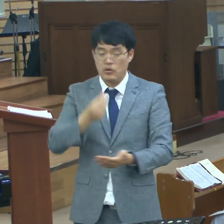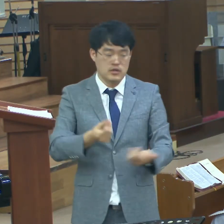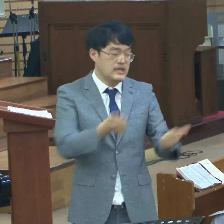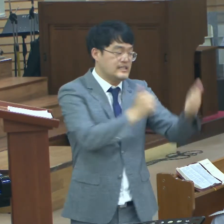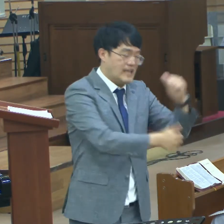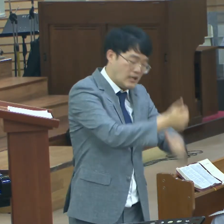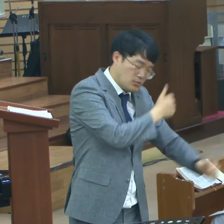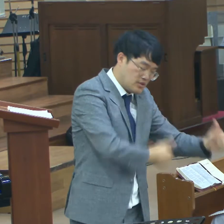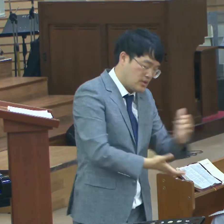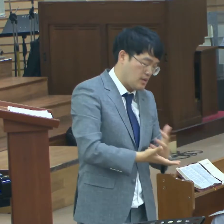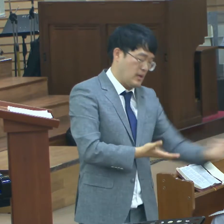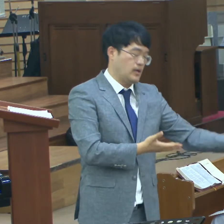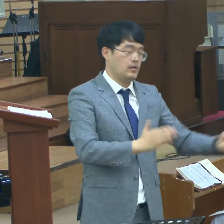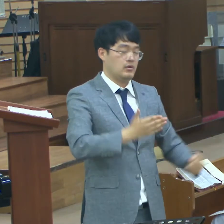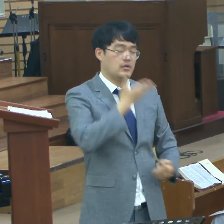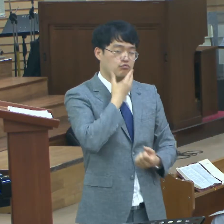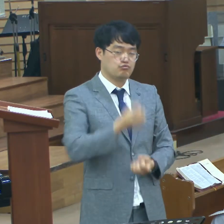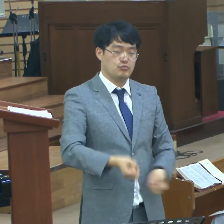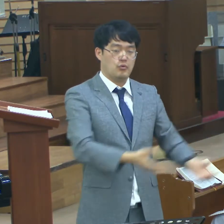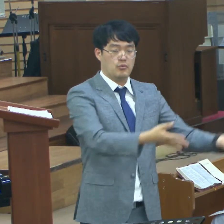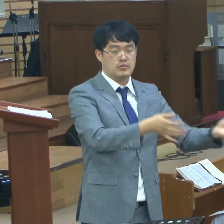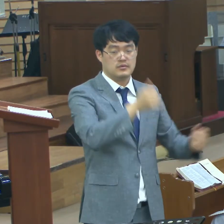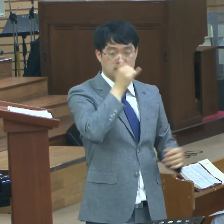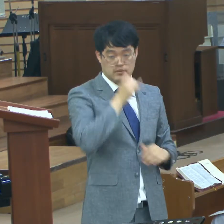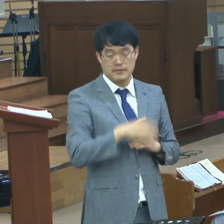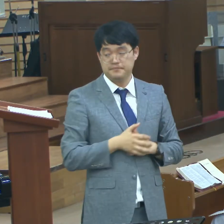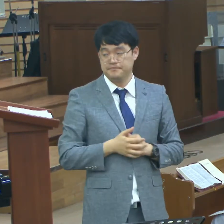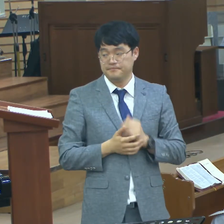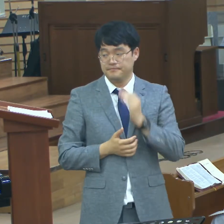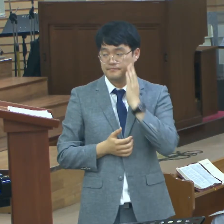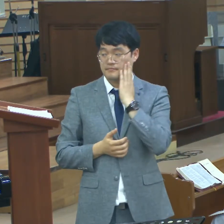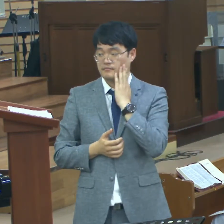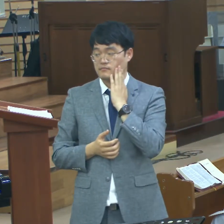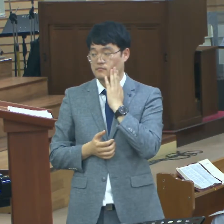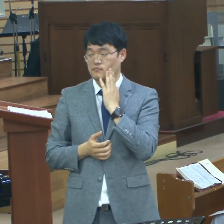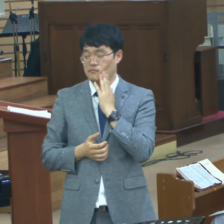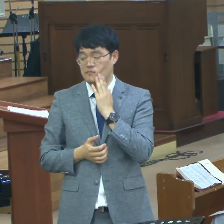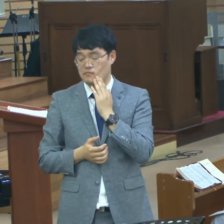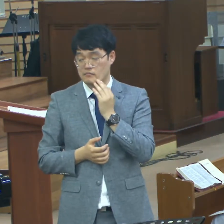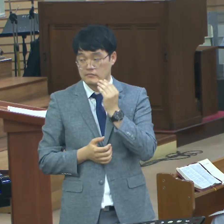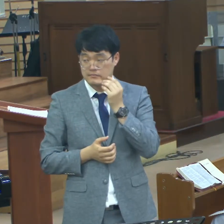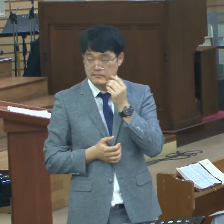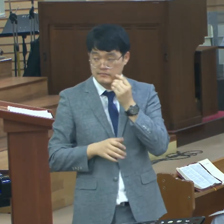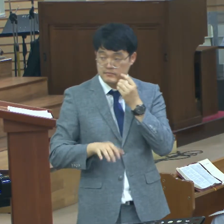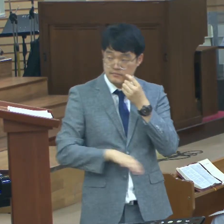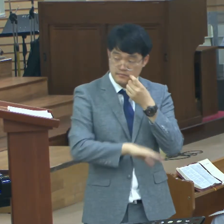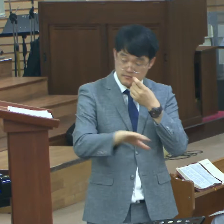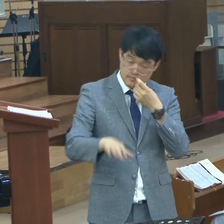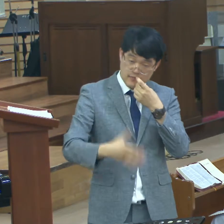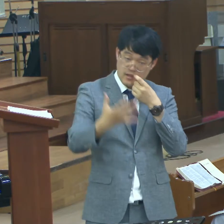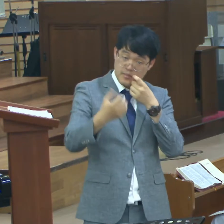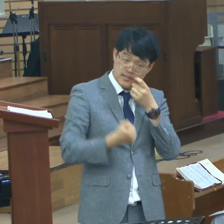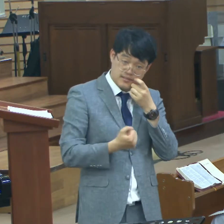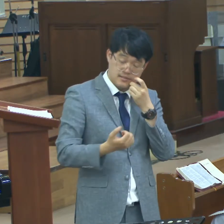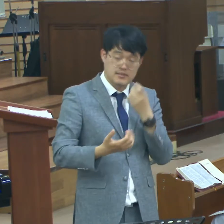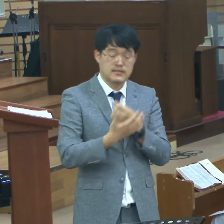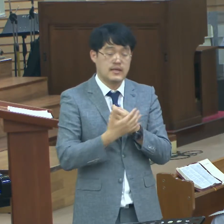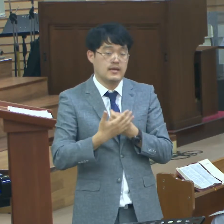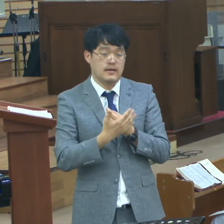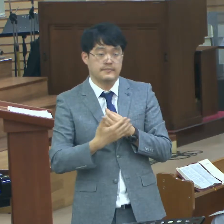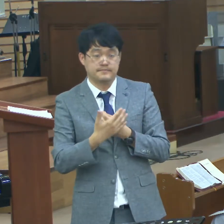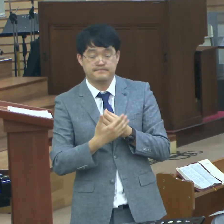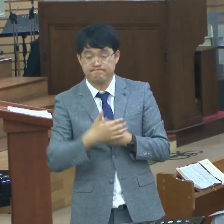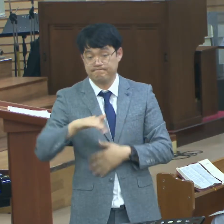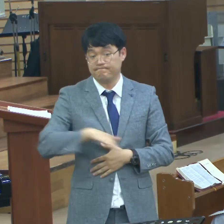것이다 라고 축복해 주셨어요. 약속해 주셨어요. 우리가 받은 은혜 중에 하나는